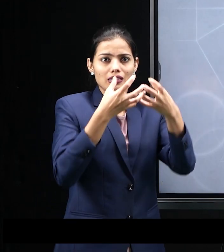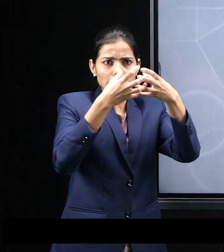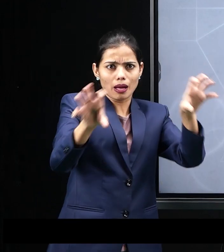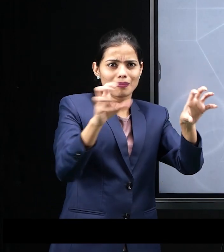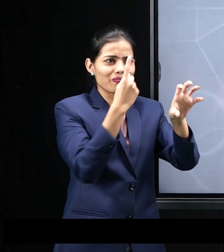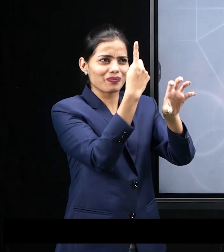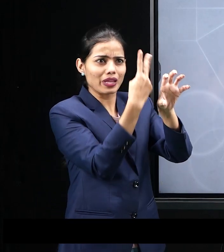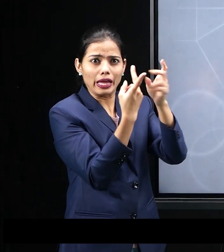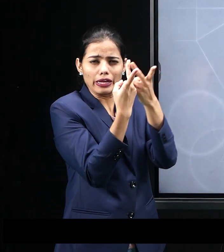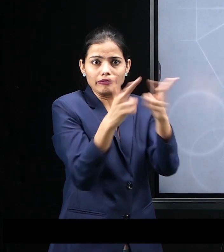आणि विसंगत.